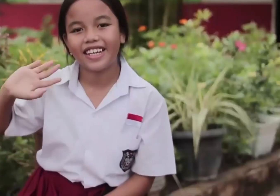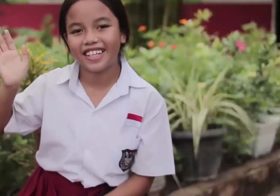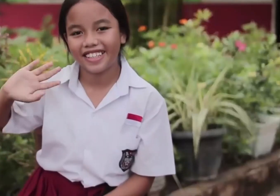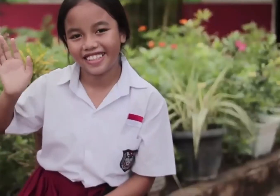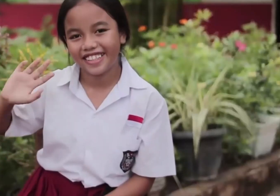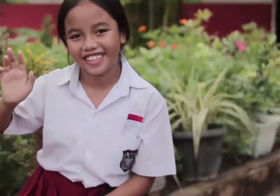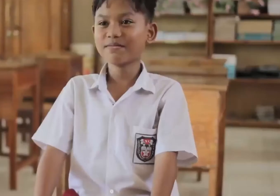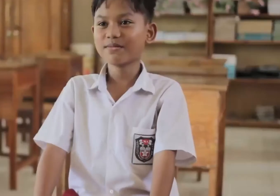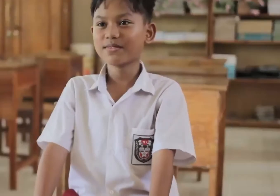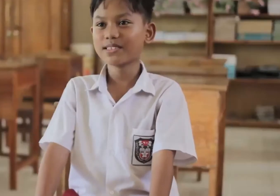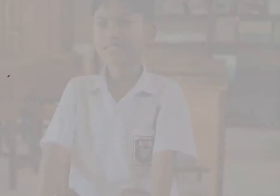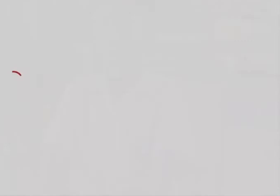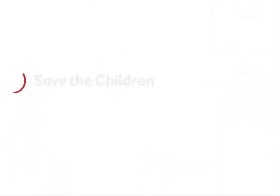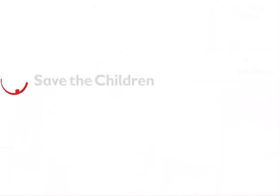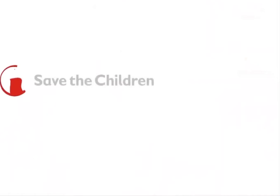Dadah.